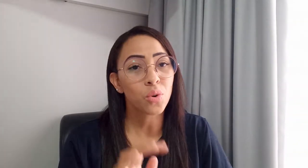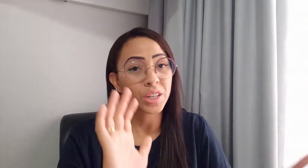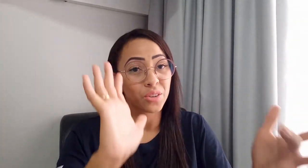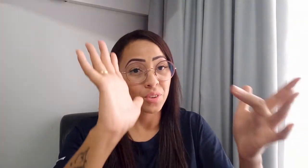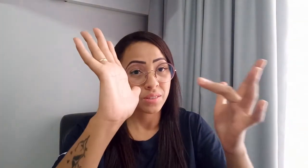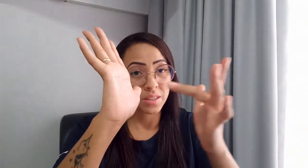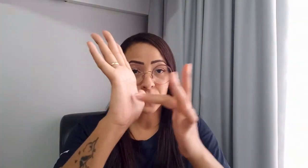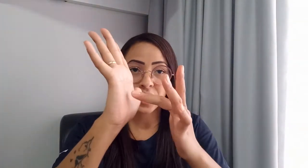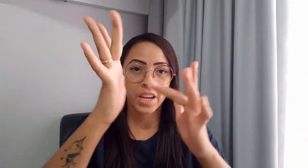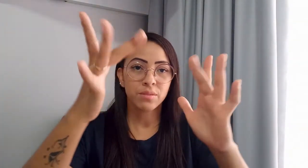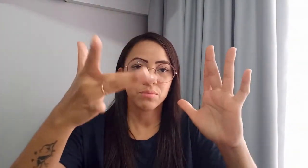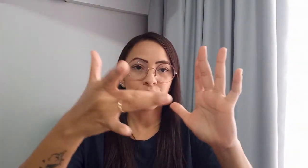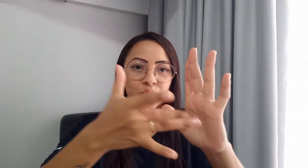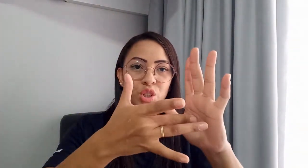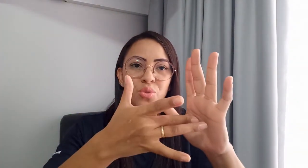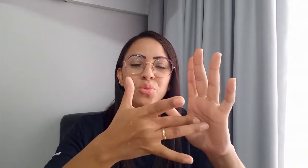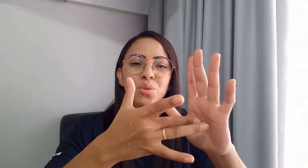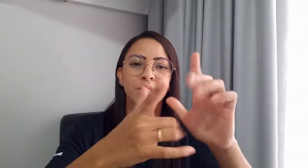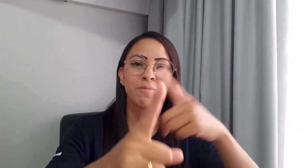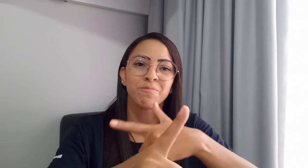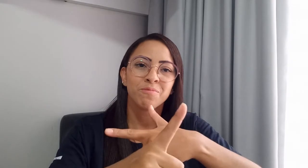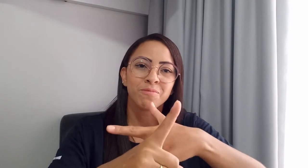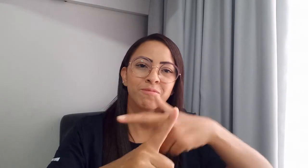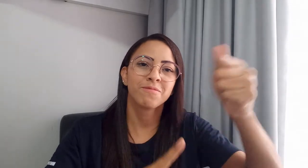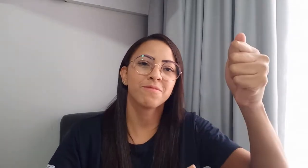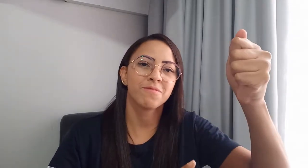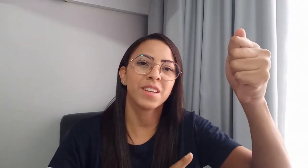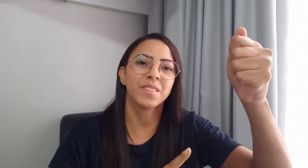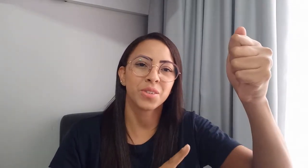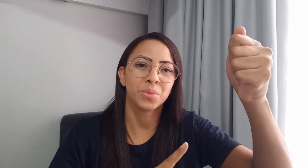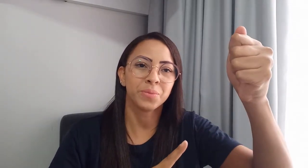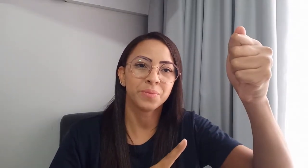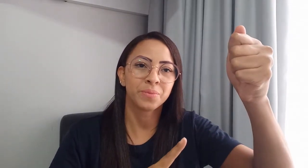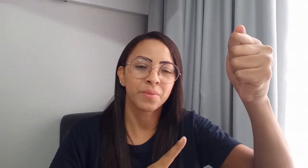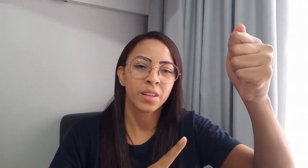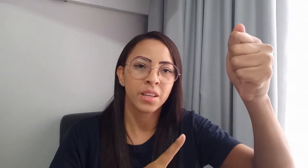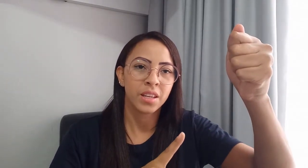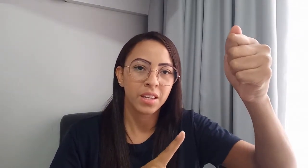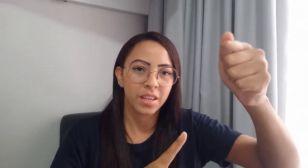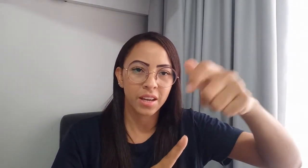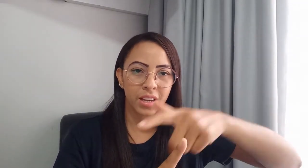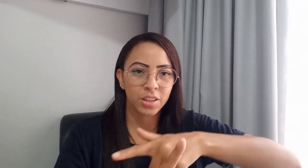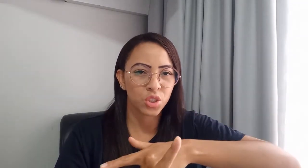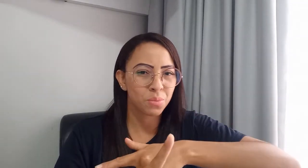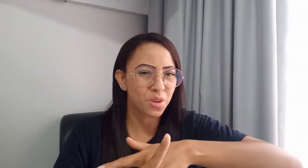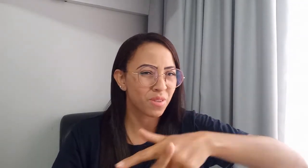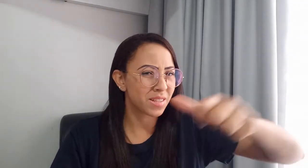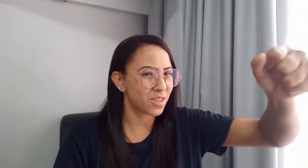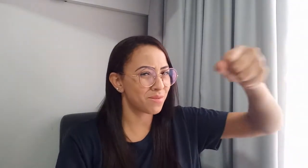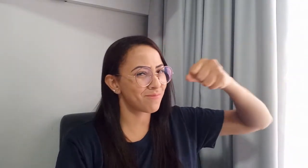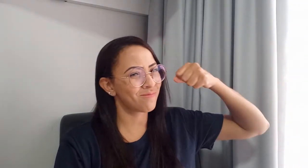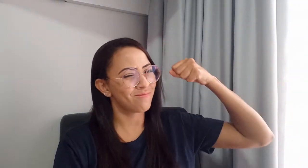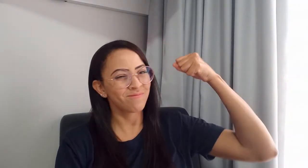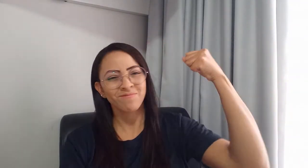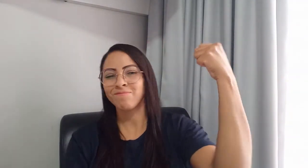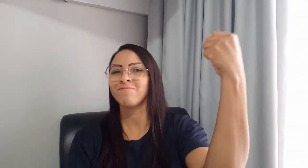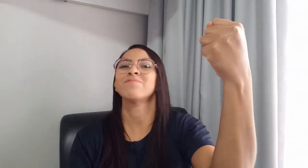cordeiro venceu, que é Jesus venceu. E aí a gente pode fazer